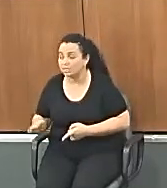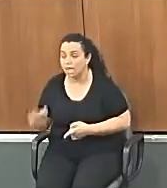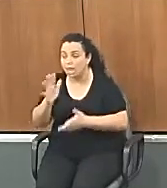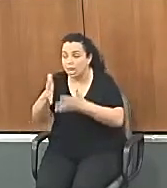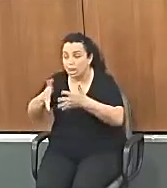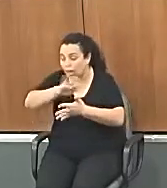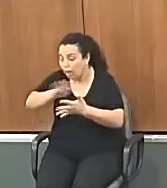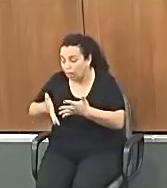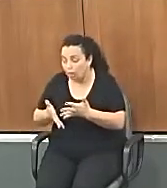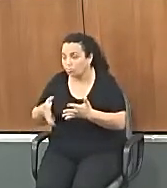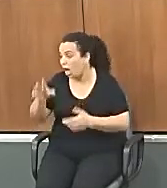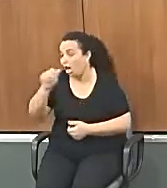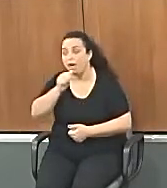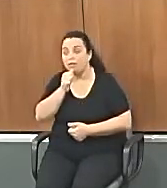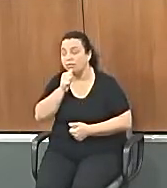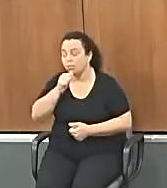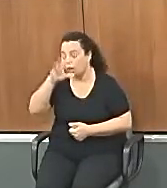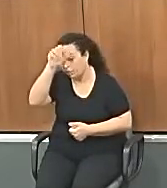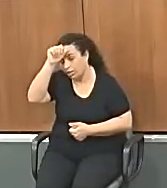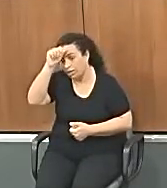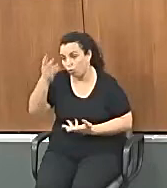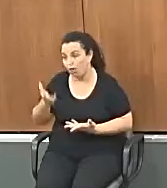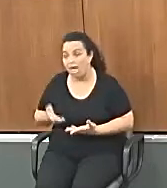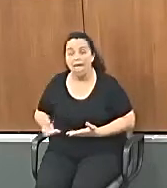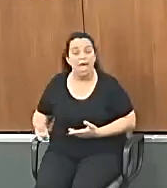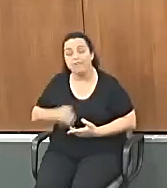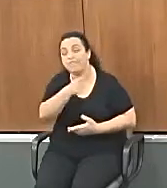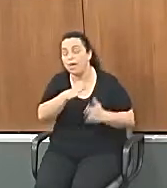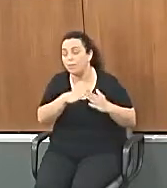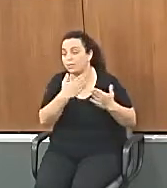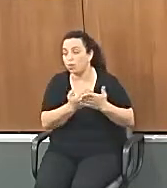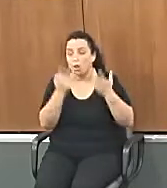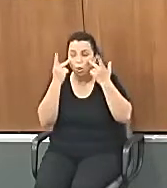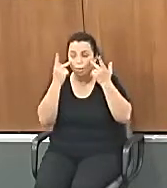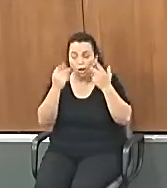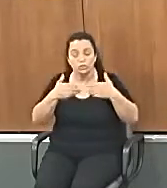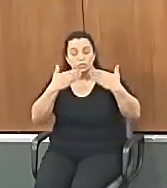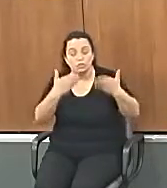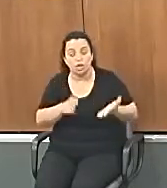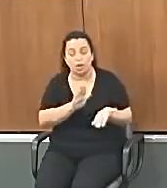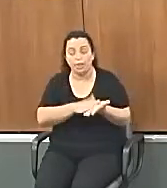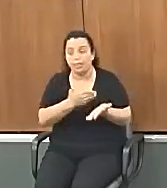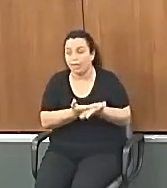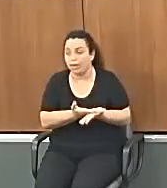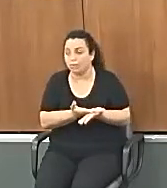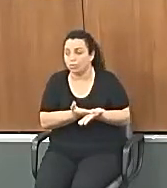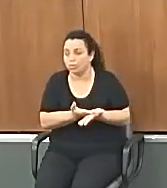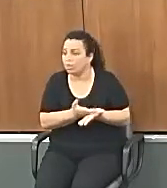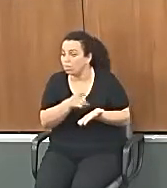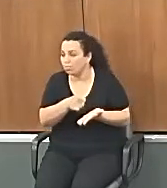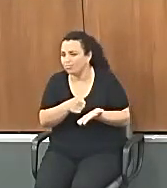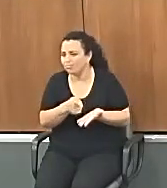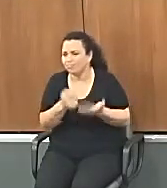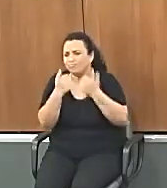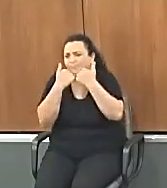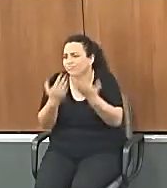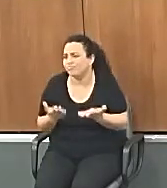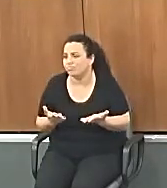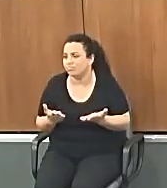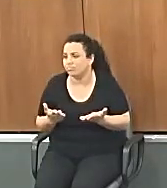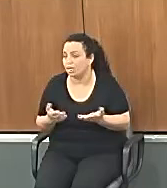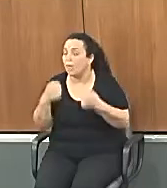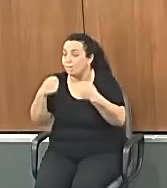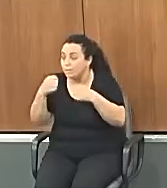que vai adiantar um teste pra ir na escola ano passado nós tivemos um caso de duas crianças em igarapé